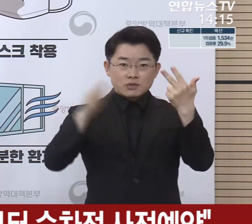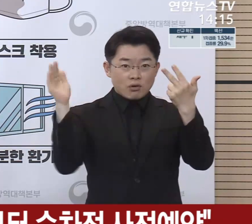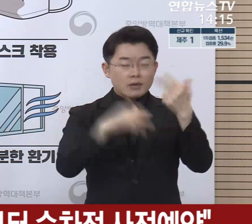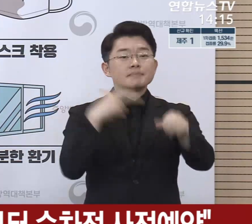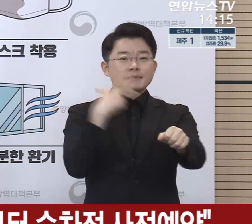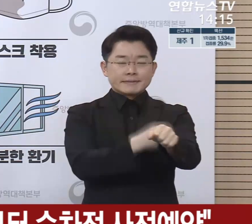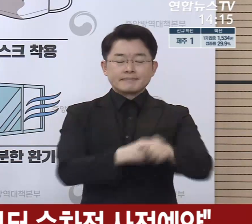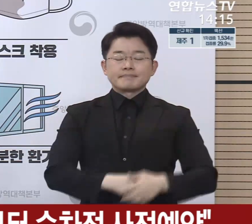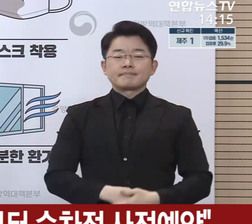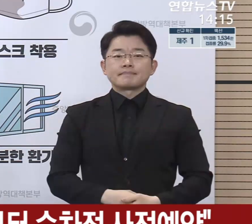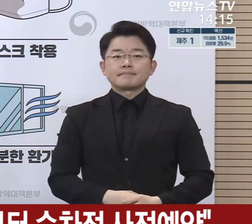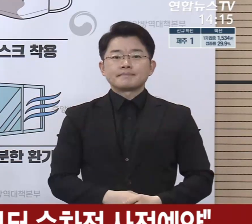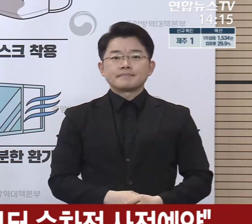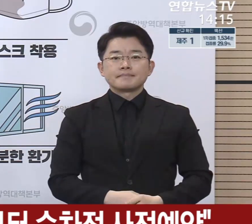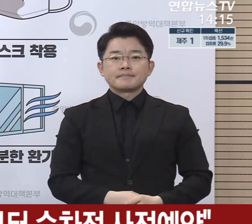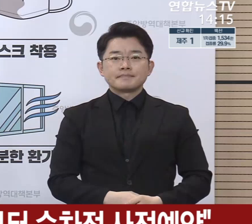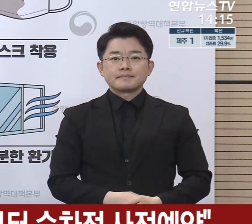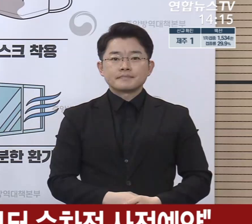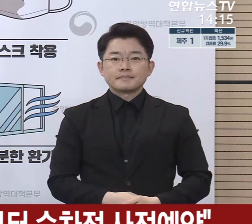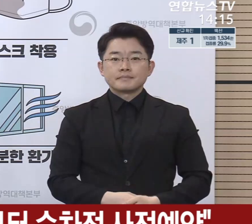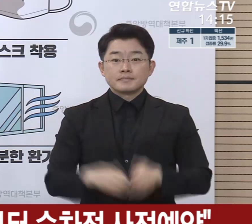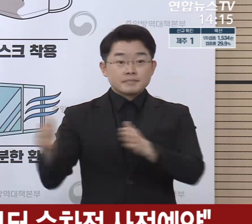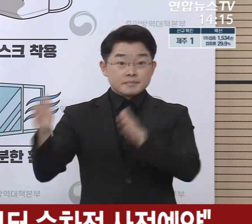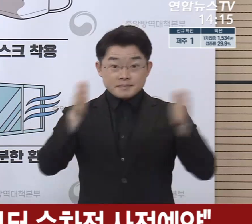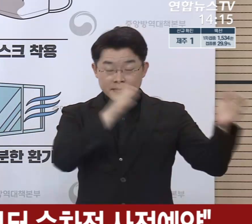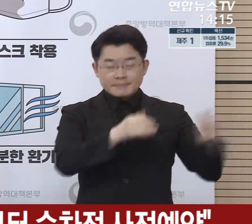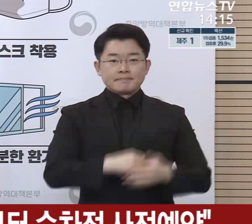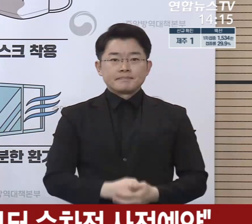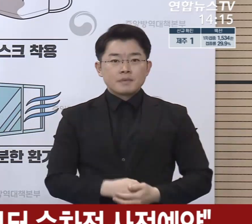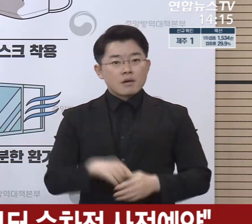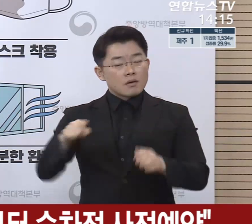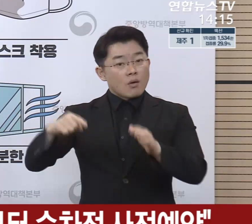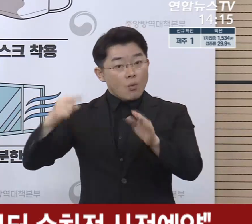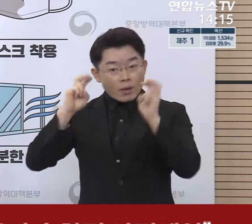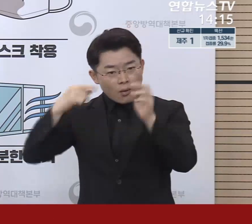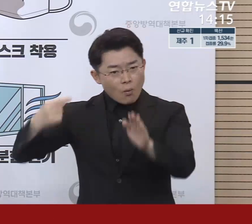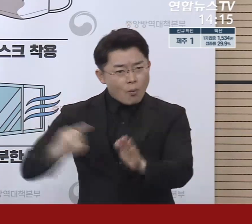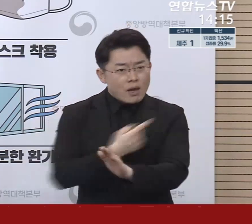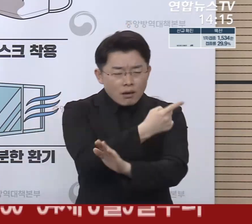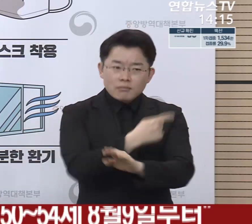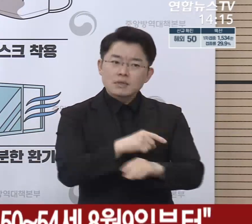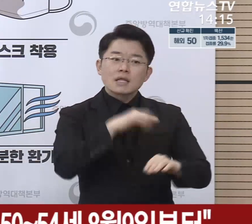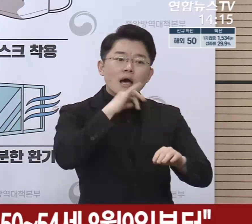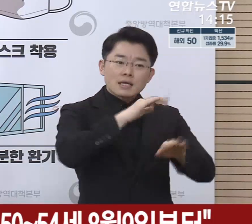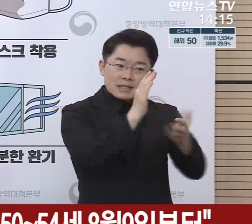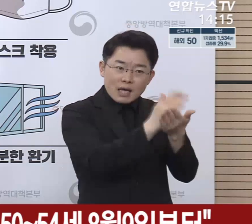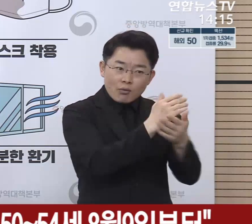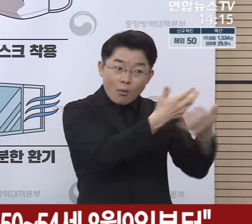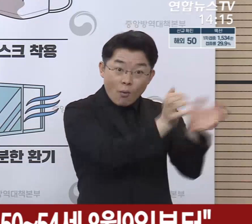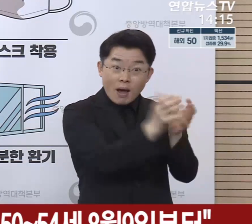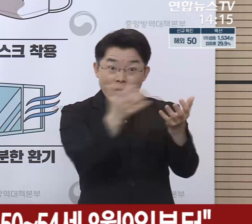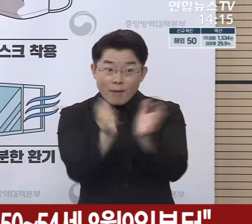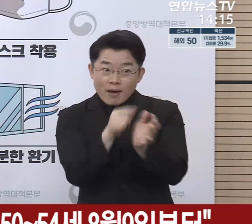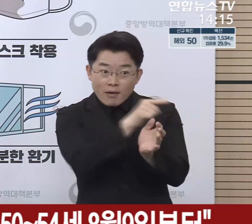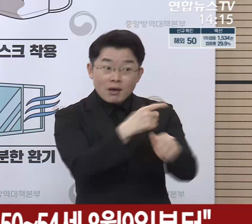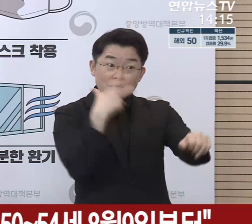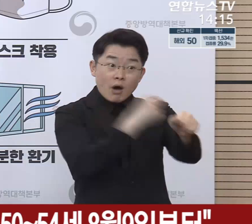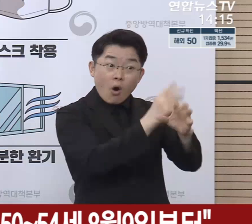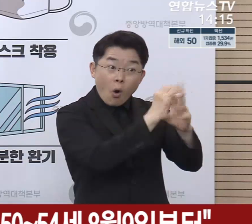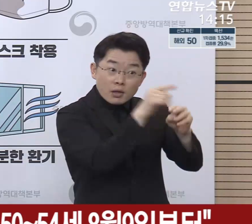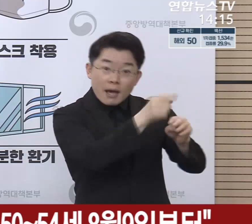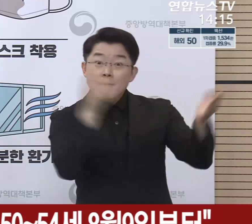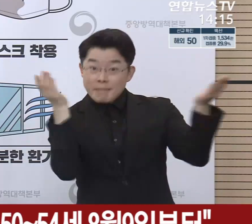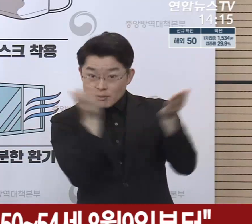접종을 시작합니다. 다만 일반 국민들의 접종 시작 연령에 맞춰서 7월 말부터 50대